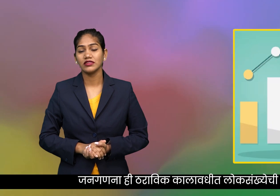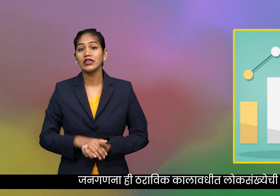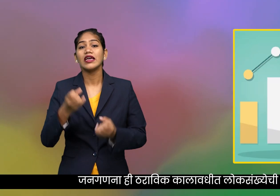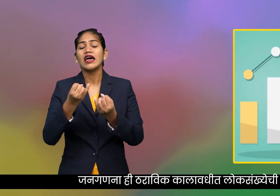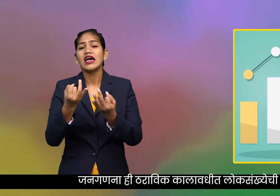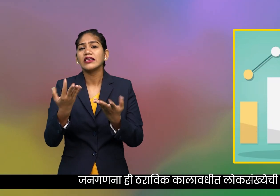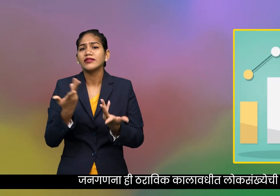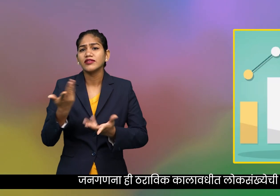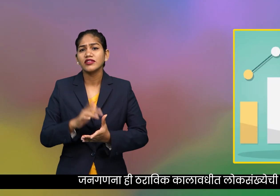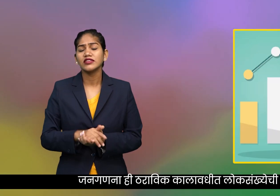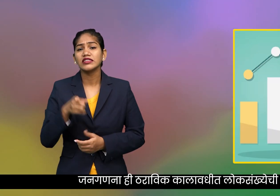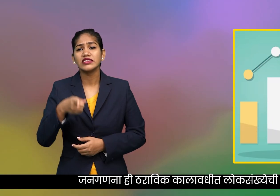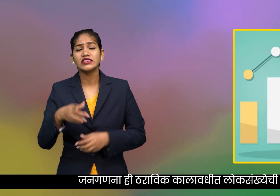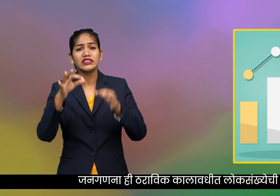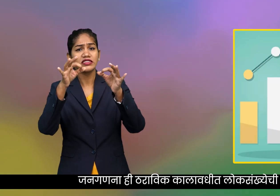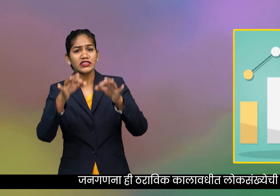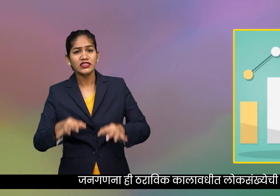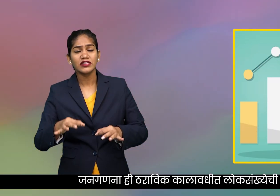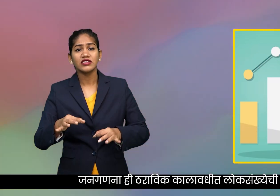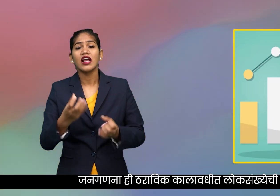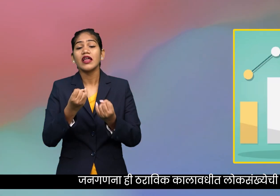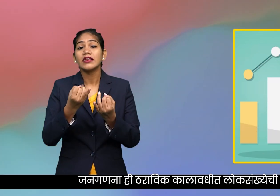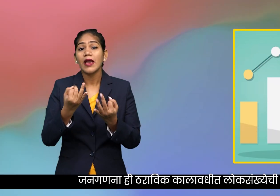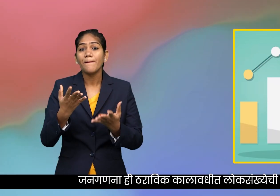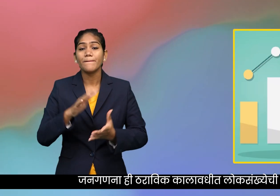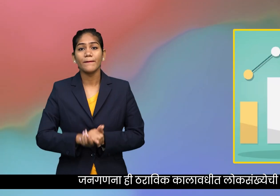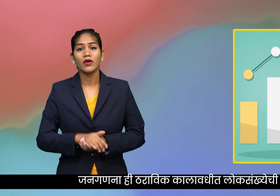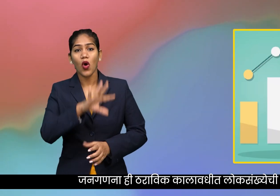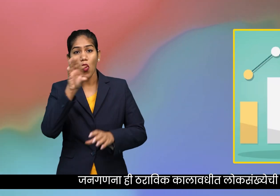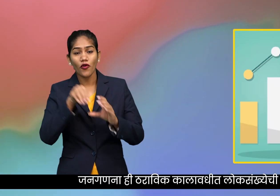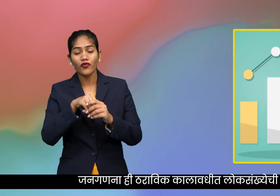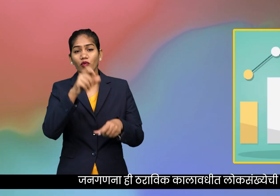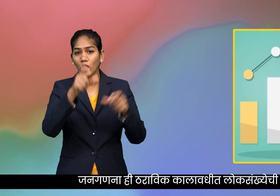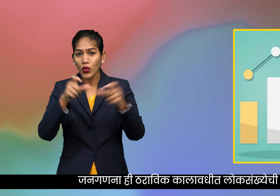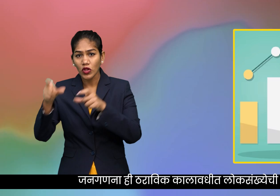जनगणना ही ठराविक कालावधीत लोकसंख्येची अधिकृत गणना असते.